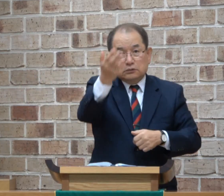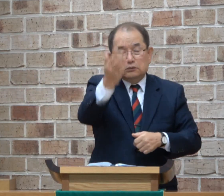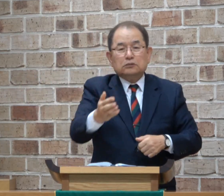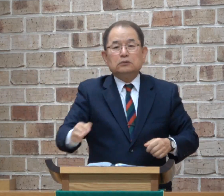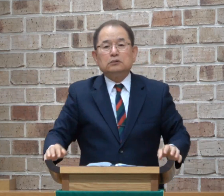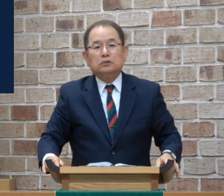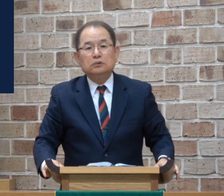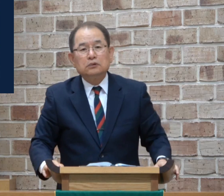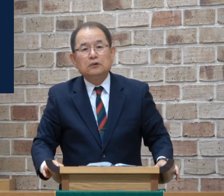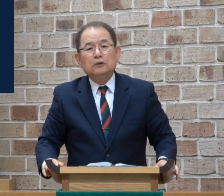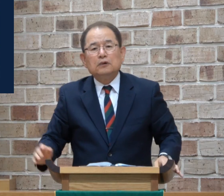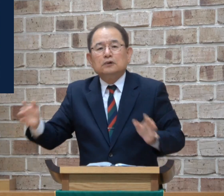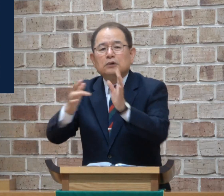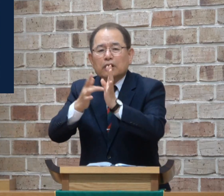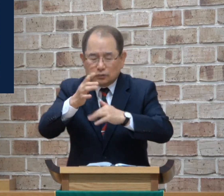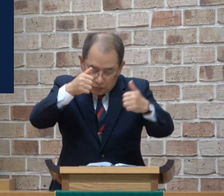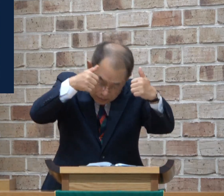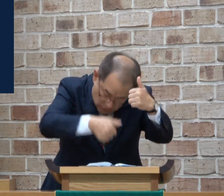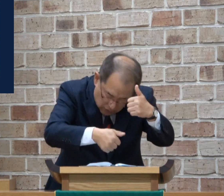예수님께 무릎 꿇고 감사를 표했습니다.